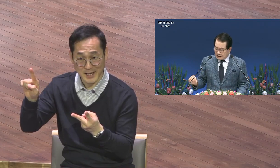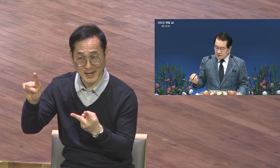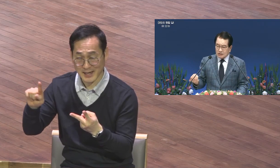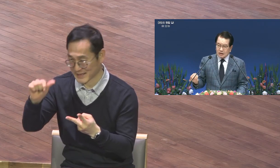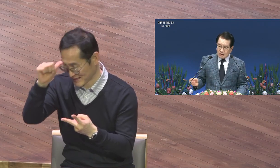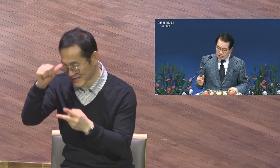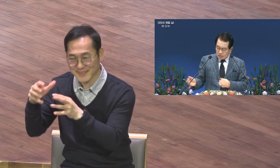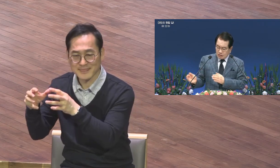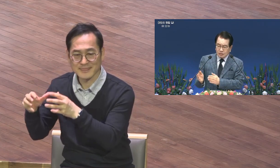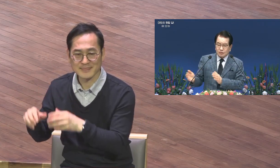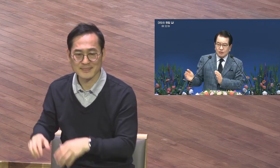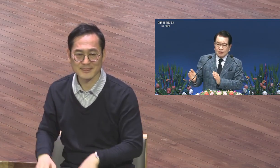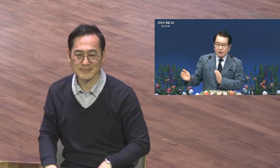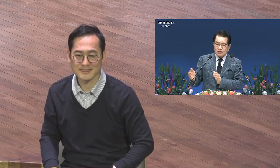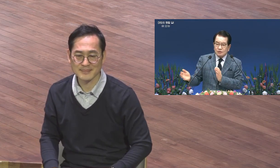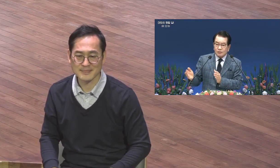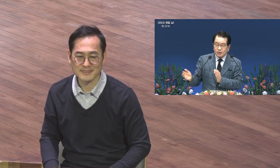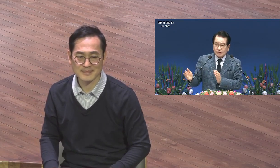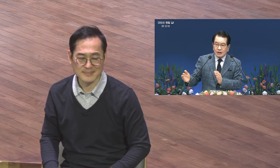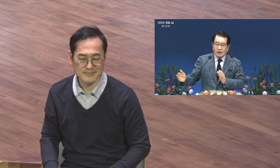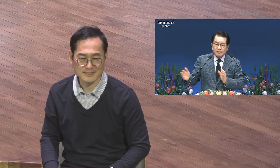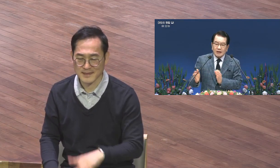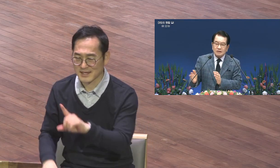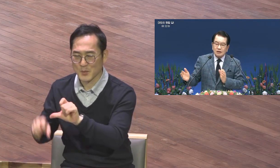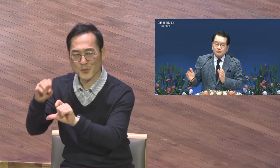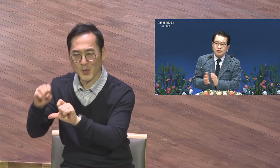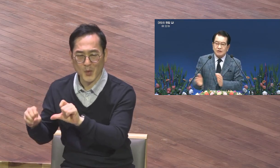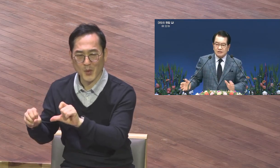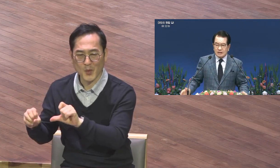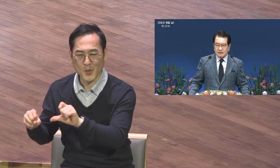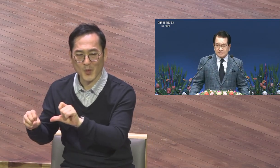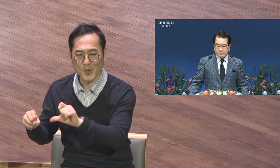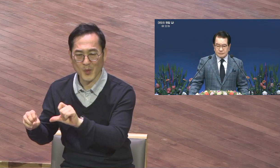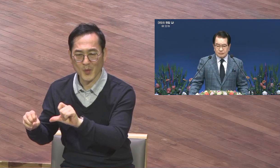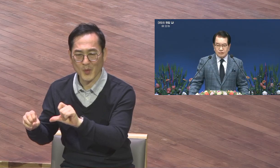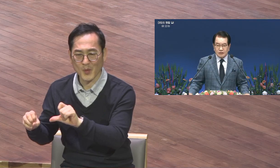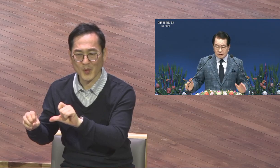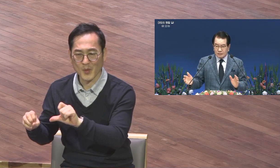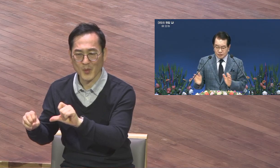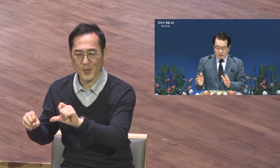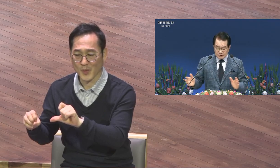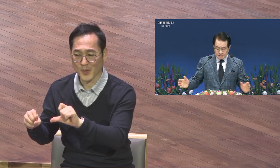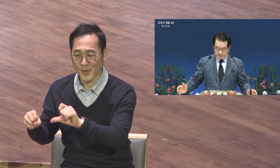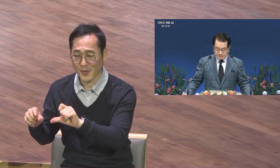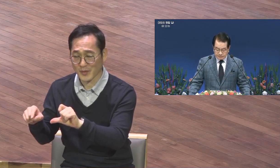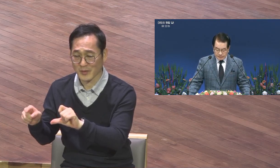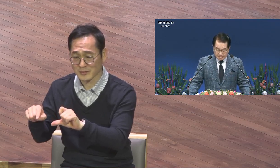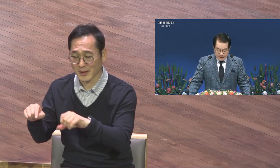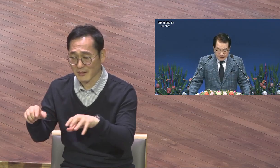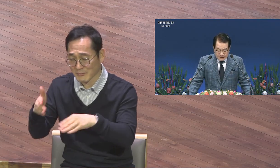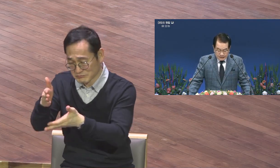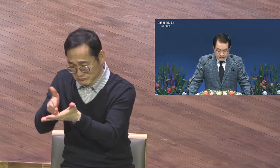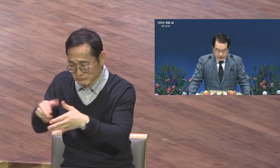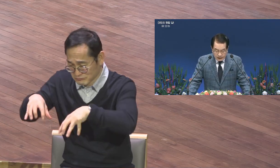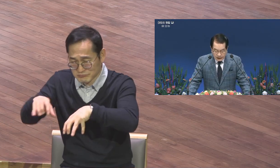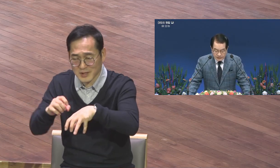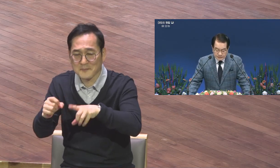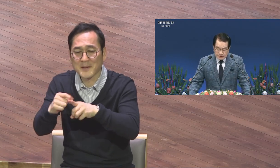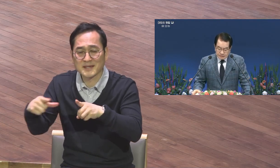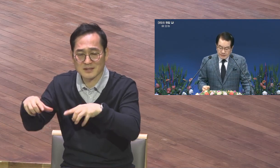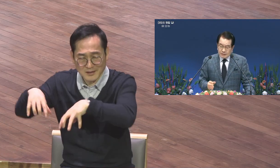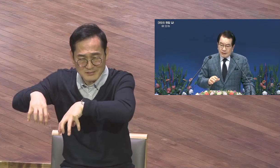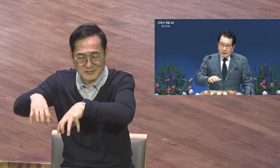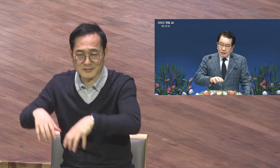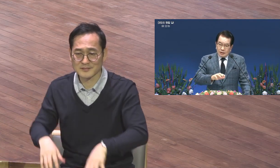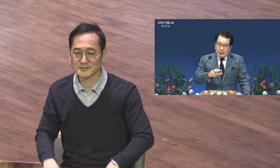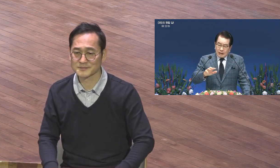이란이죠. 이란은 뭐 15%인데 파키스탄하고 붙어 있잖아요. 국경이 붙어 있어요. 그러니까